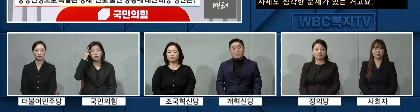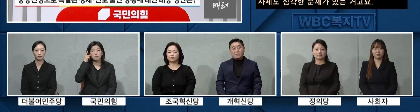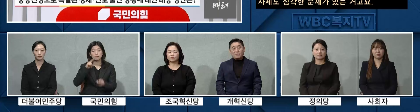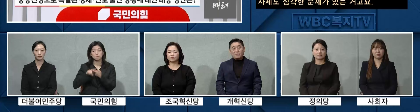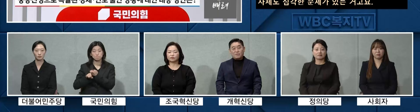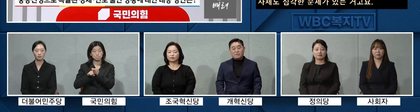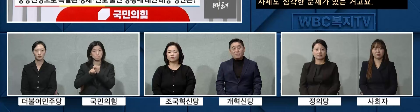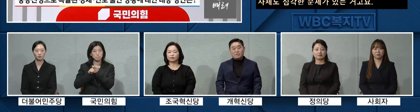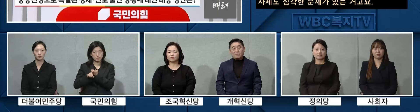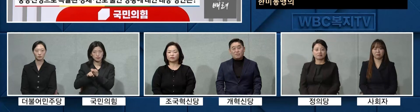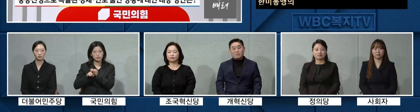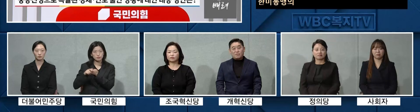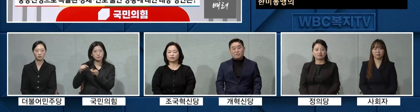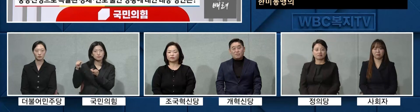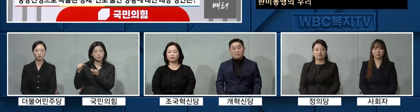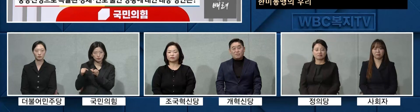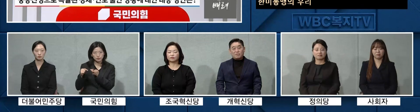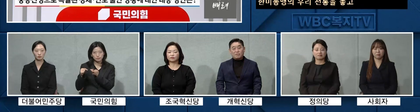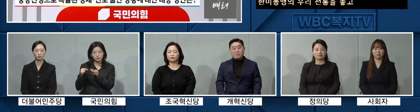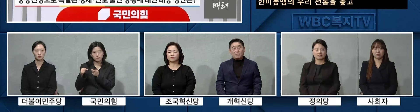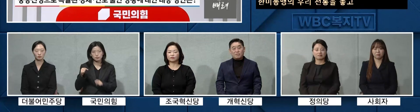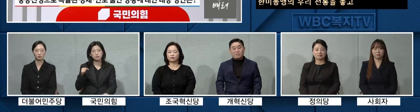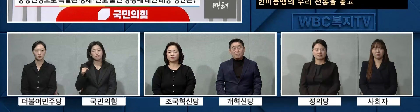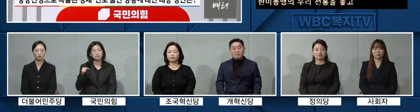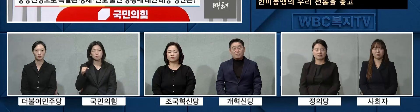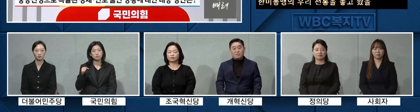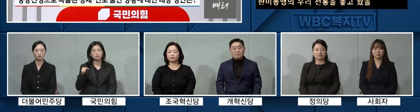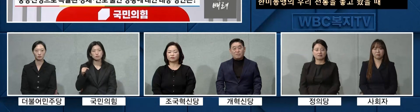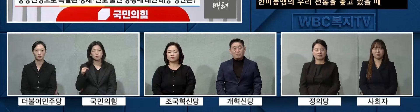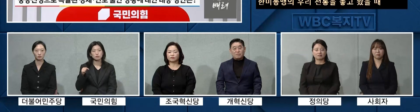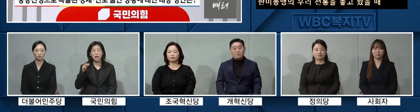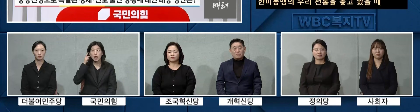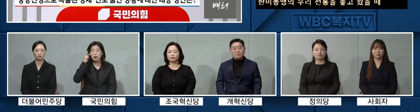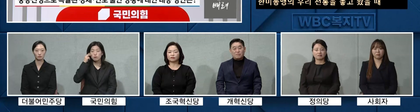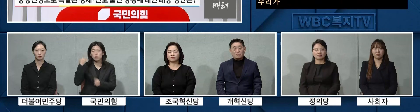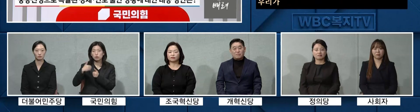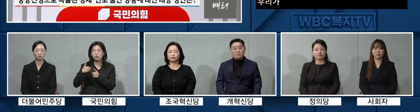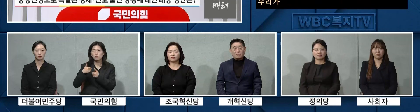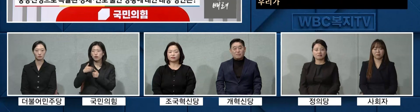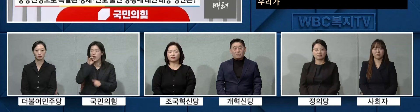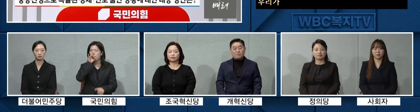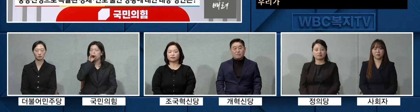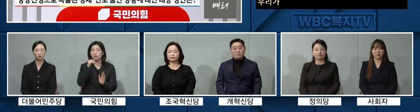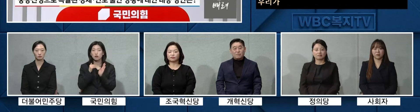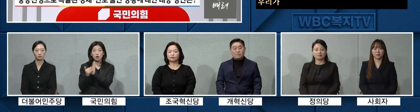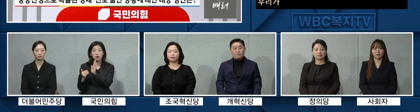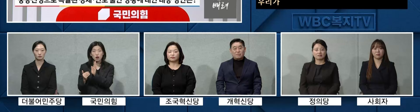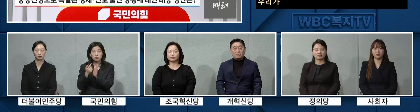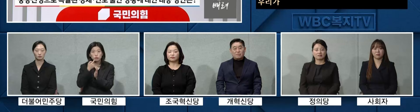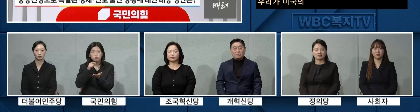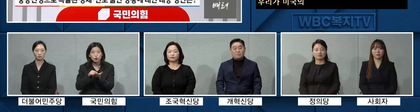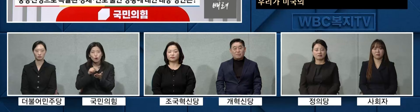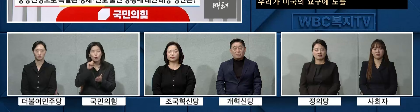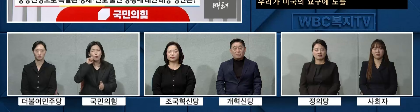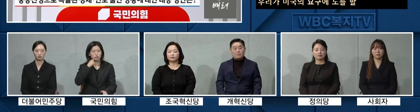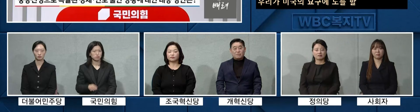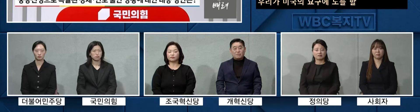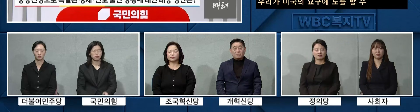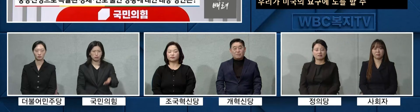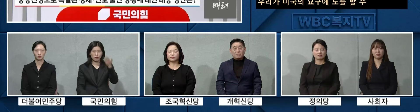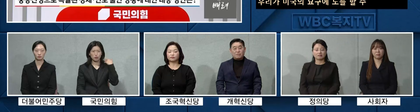때 우리가 미국의 요구에 노 바로 할 수 있는 그런 상황도 아닙니다. 왜냐하면 한국 전쟁 때 여러분도